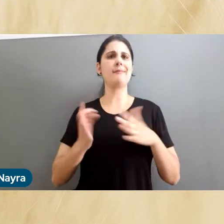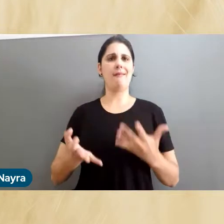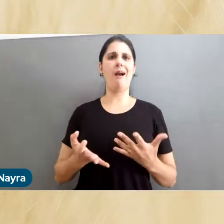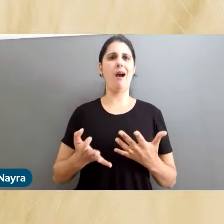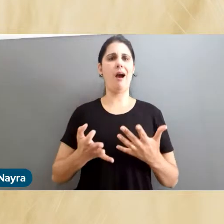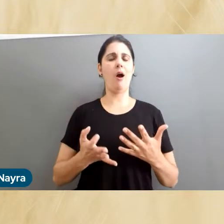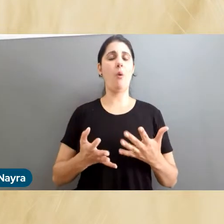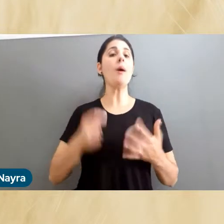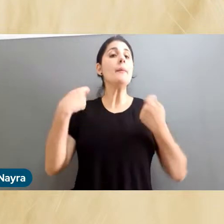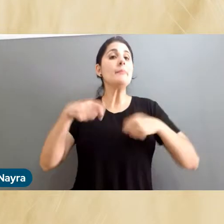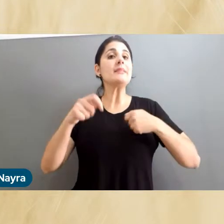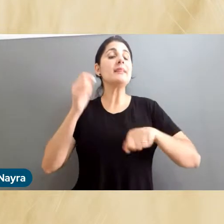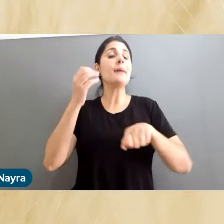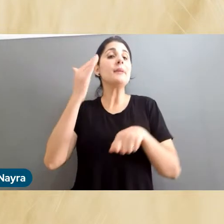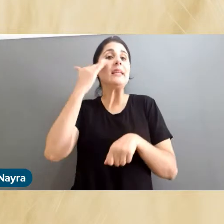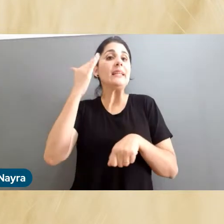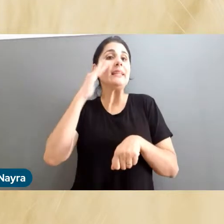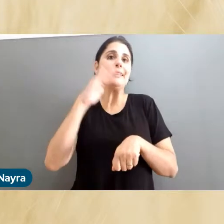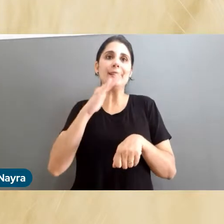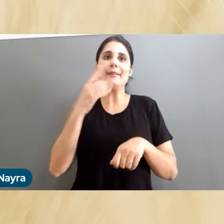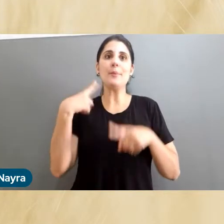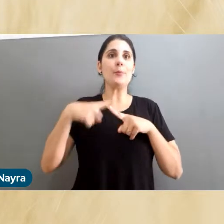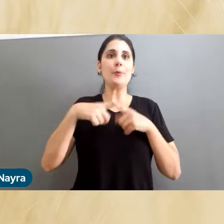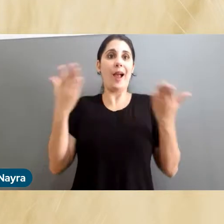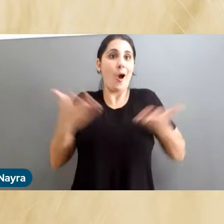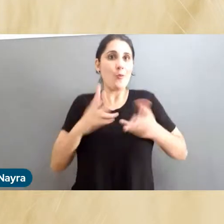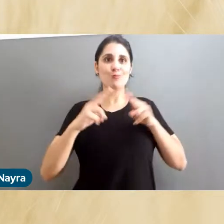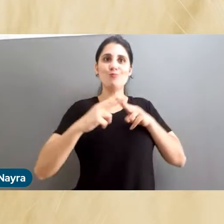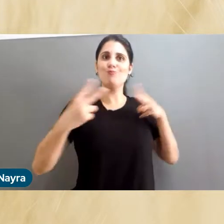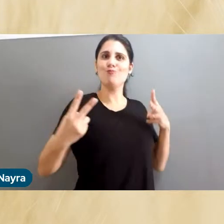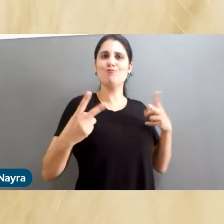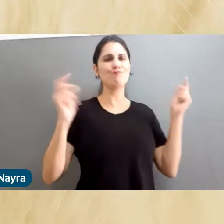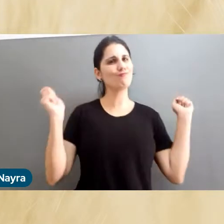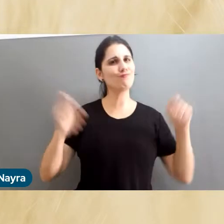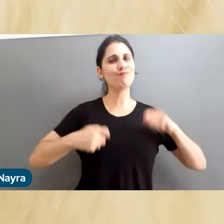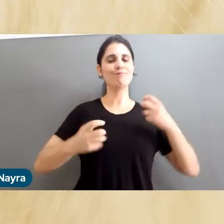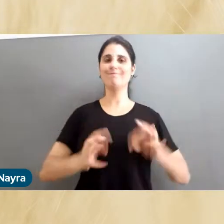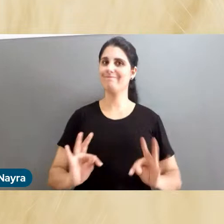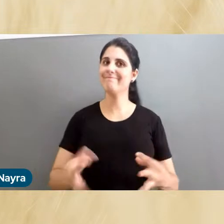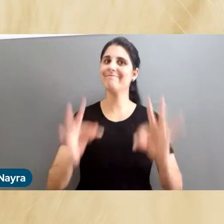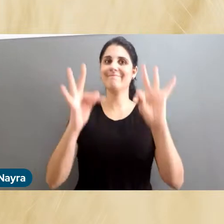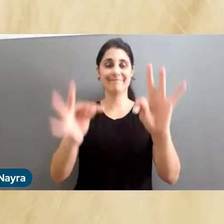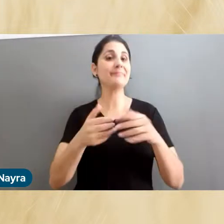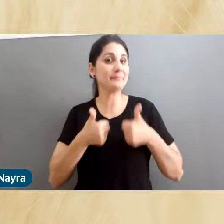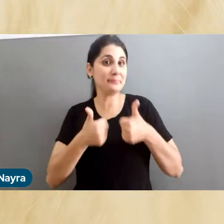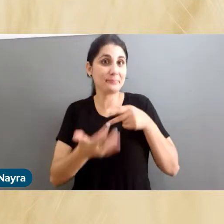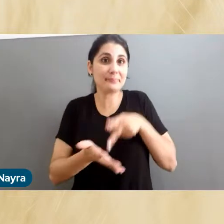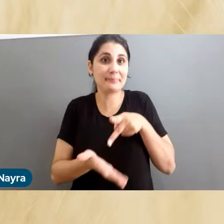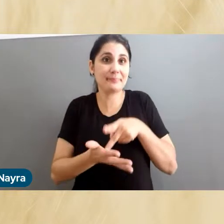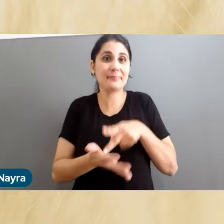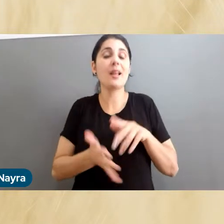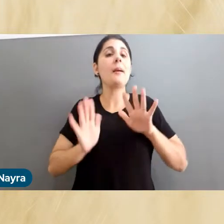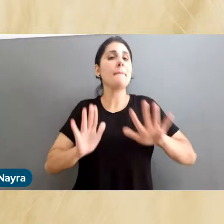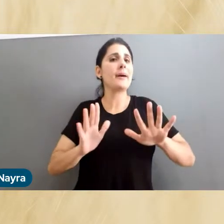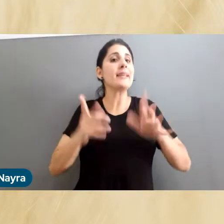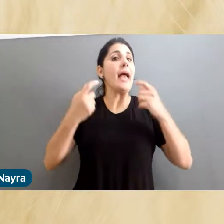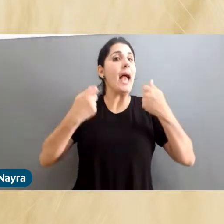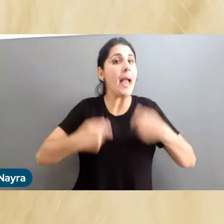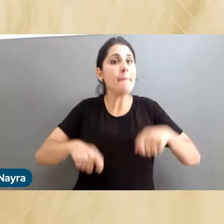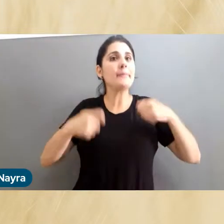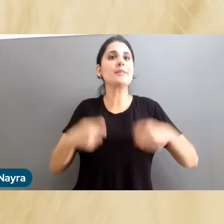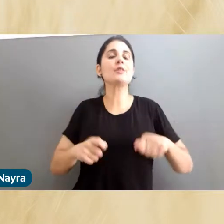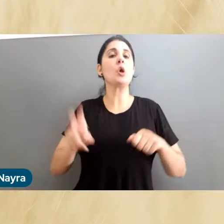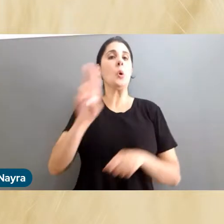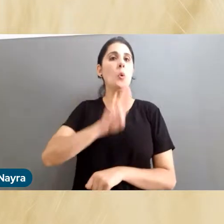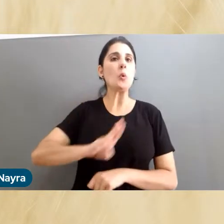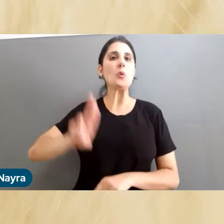aqui graças à possibilidade da internet, das redes sociais. Só que é preciso que nós saibamos